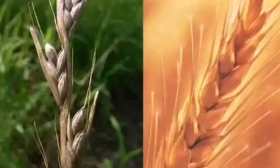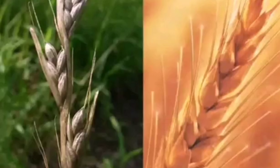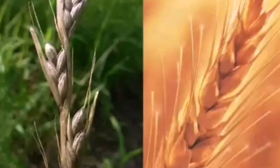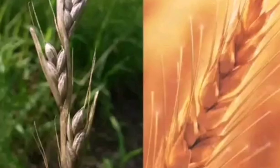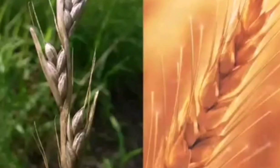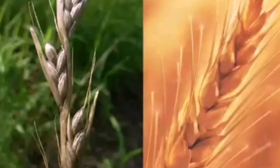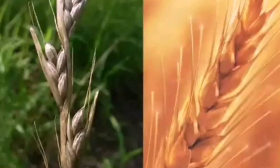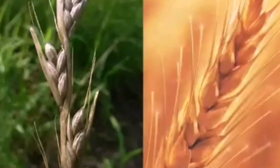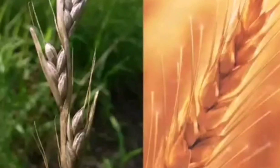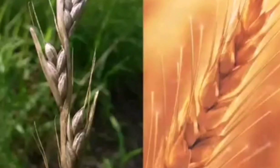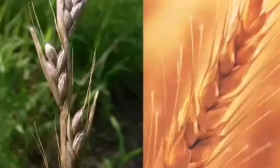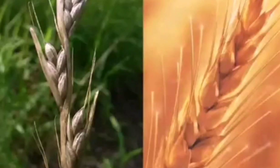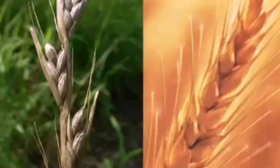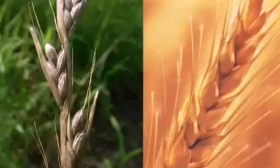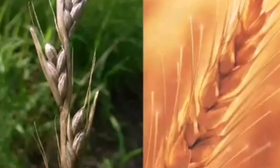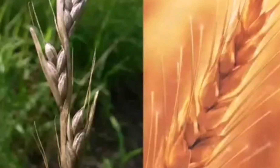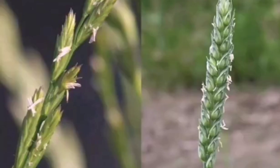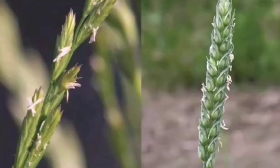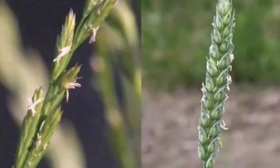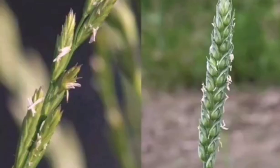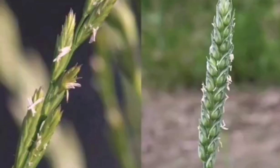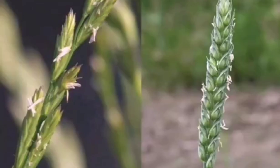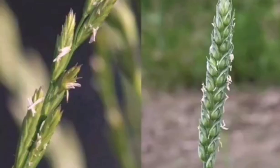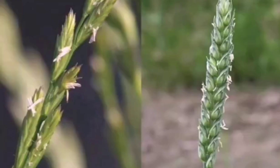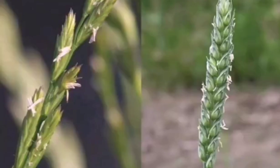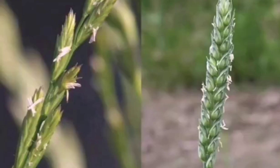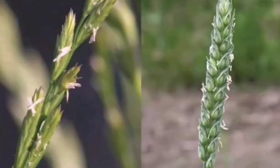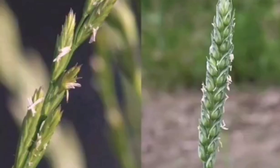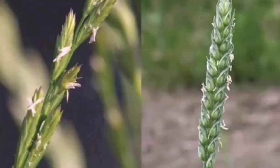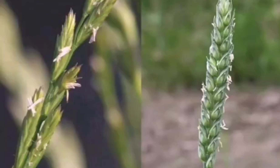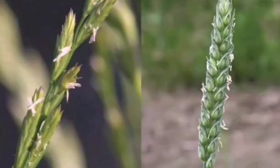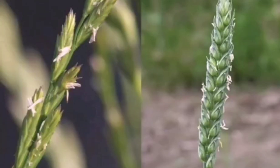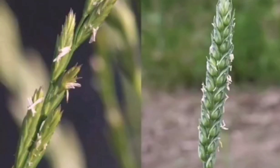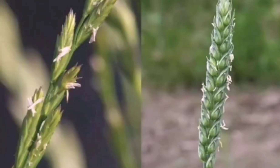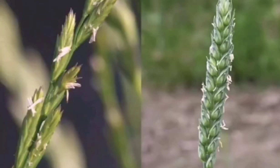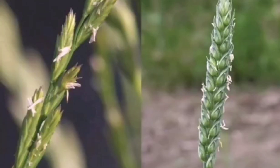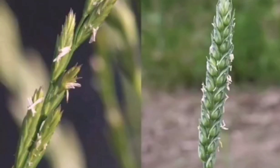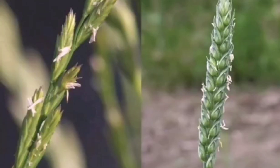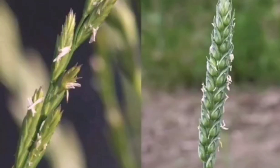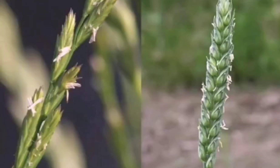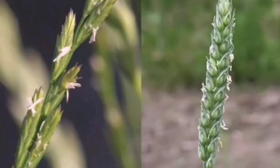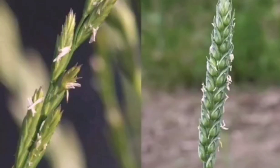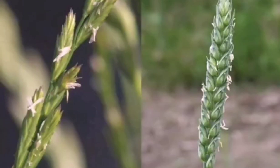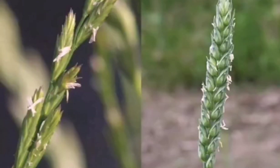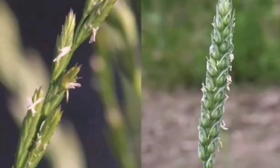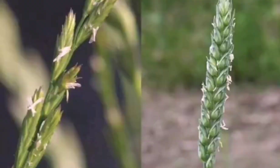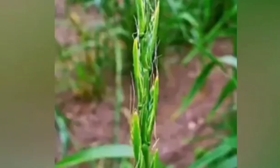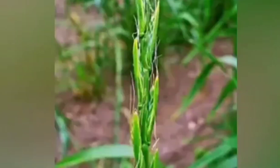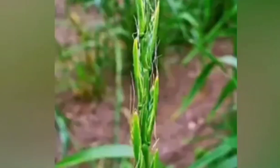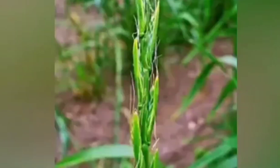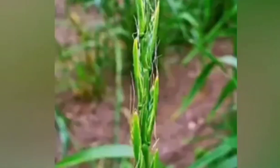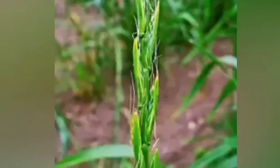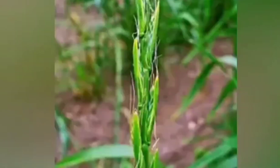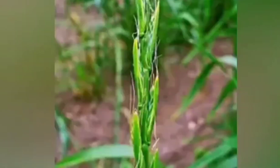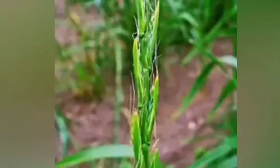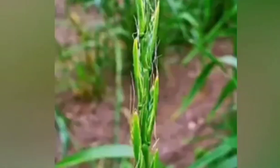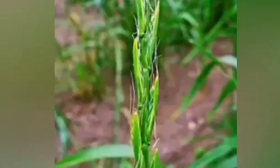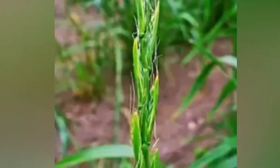que o mundo era como um campo, onde Deus plantou o trigo. Mas junto com o trigo surgiu o